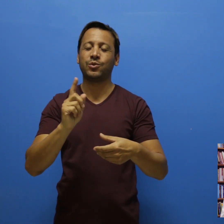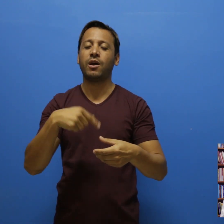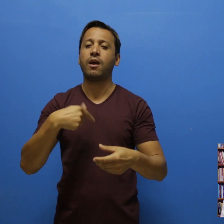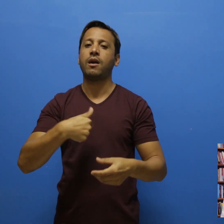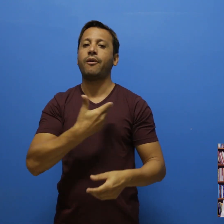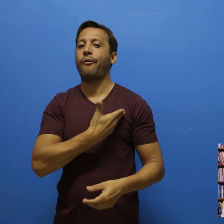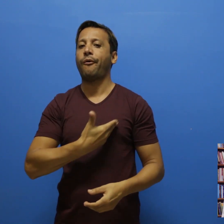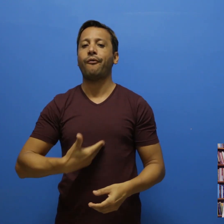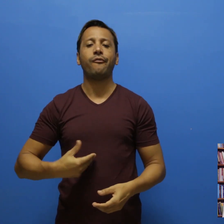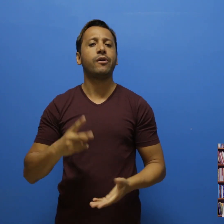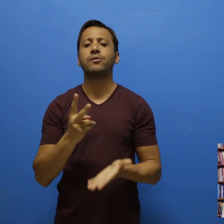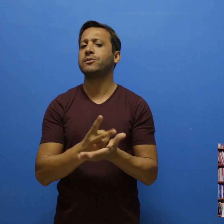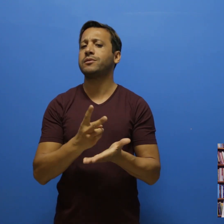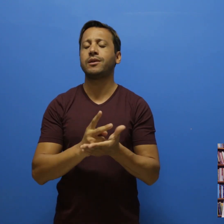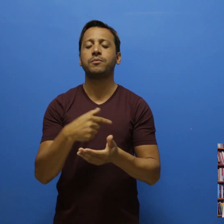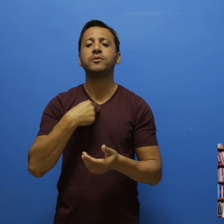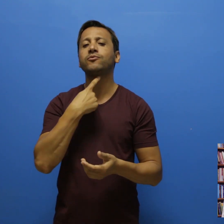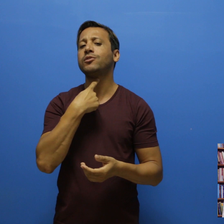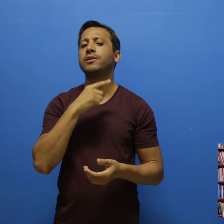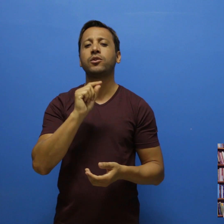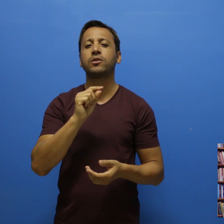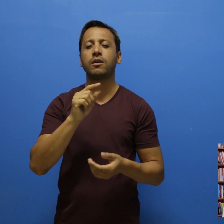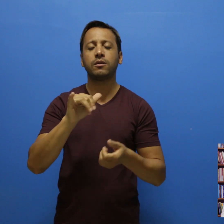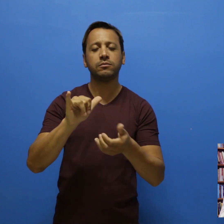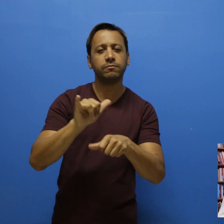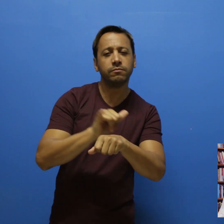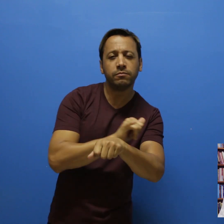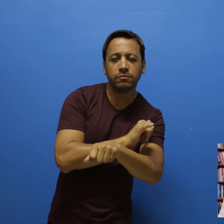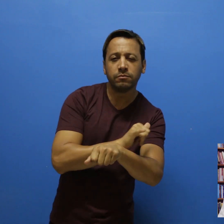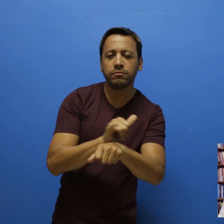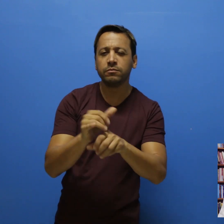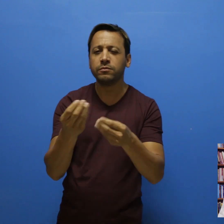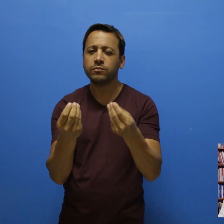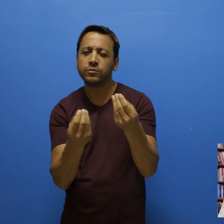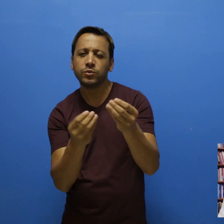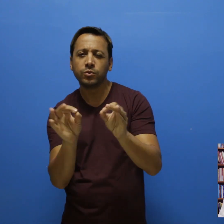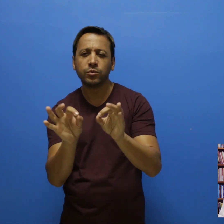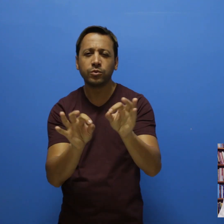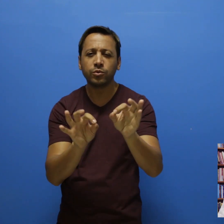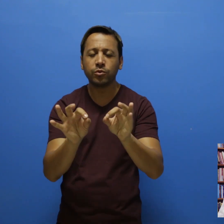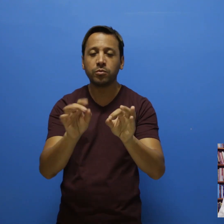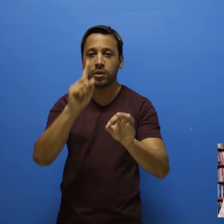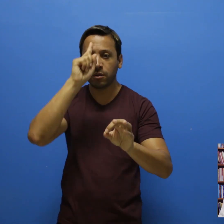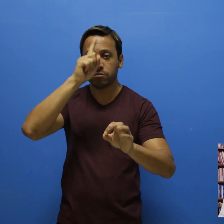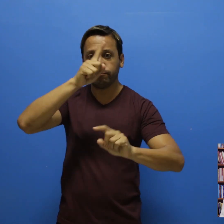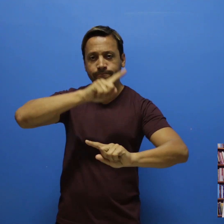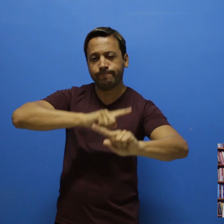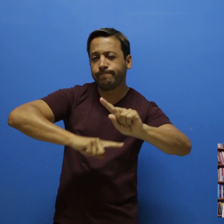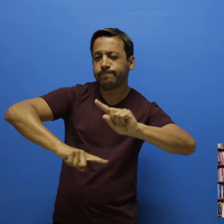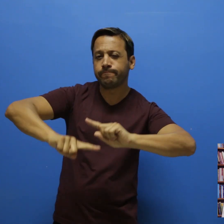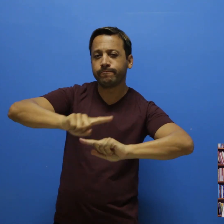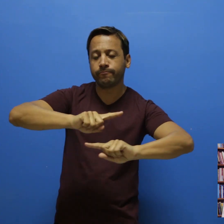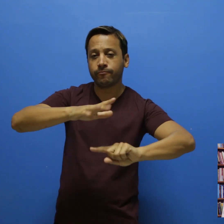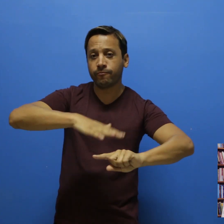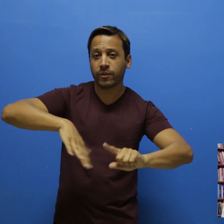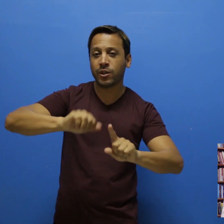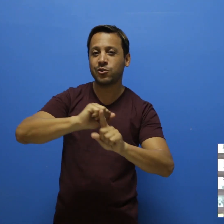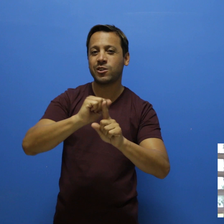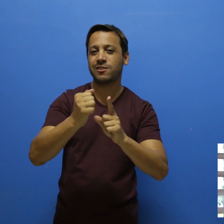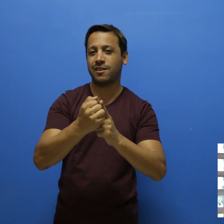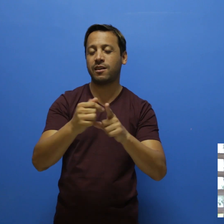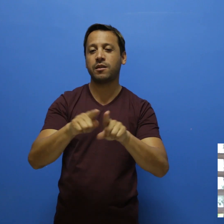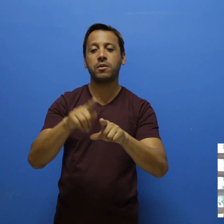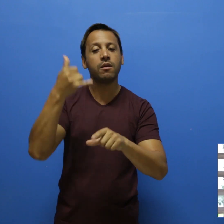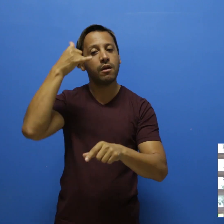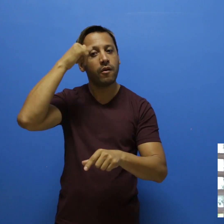procura estratégias e mecanismos para gerenciar essa sociedade e evitar que os conflitos apareçam.